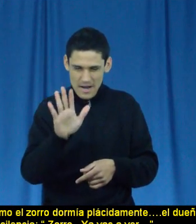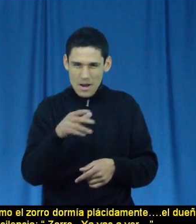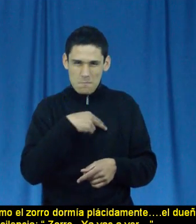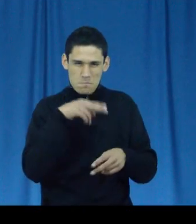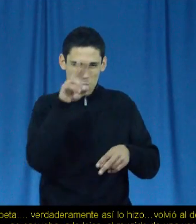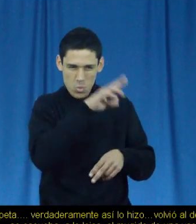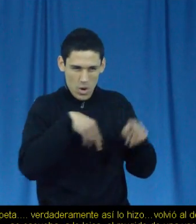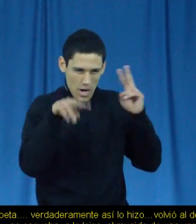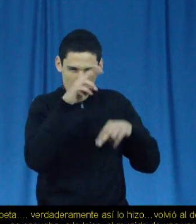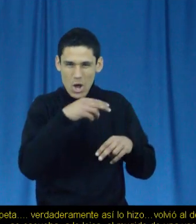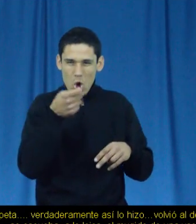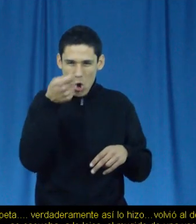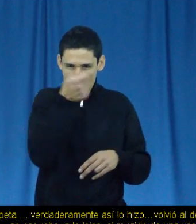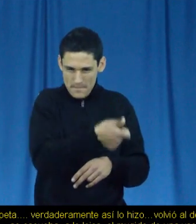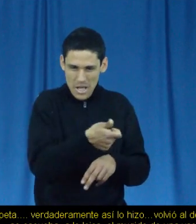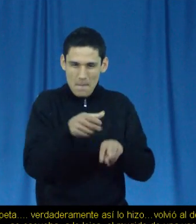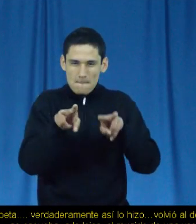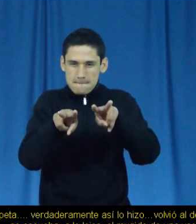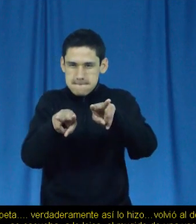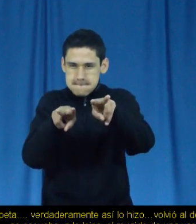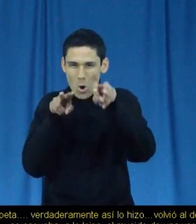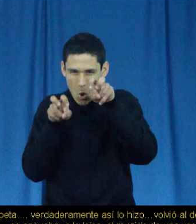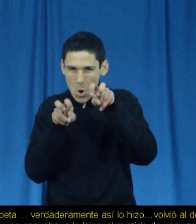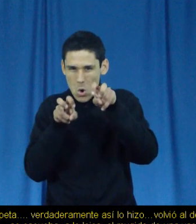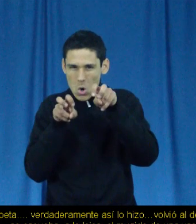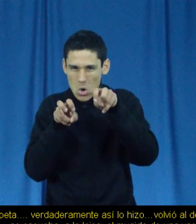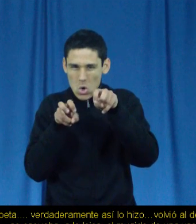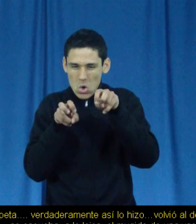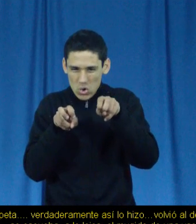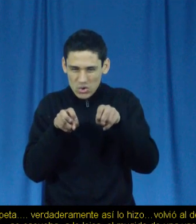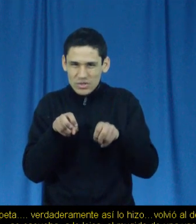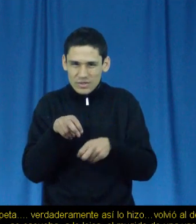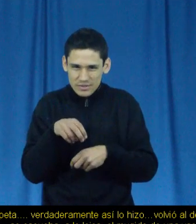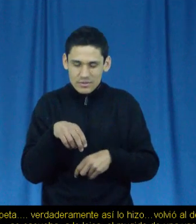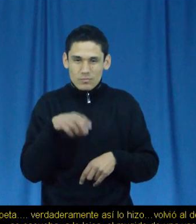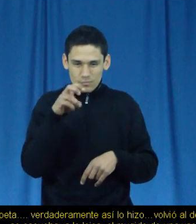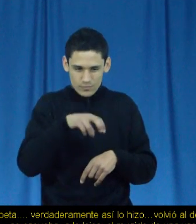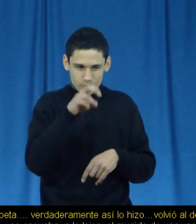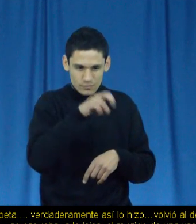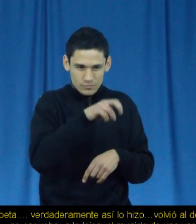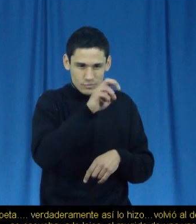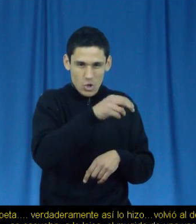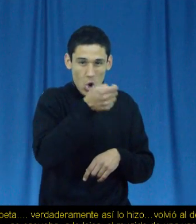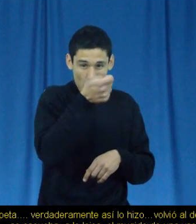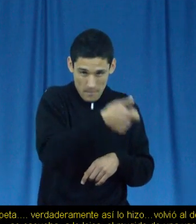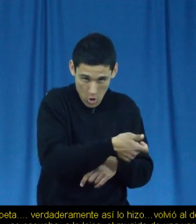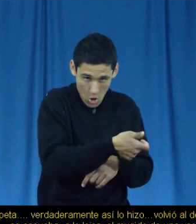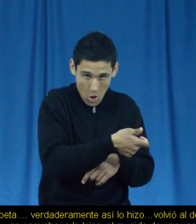Zorro, ya vas a ver. Fue a comprar una escopeta. Verdaderamente así lo